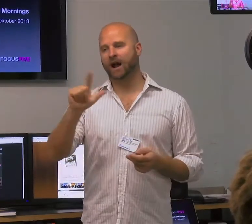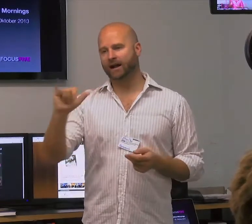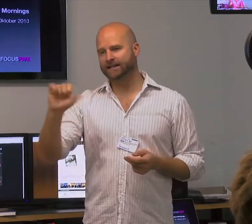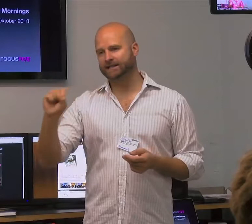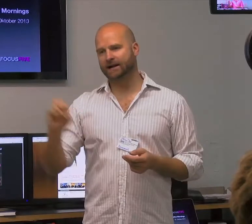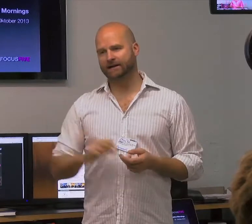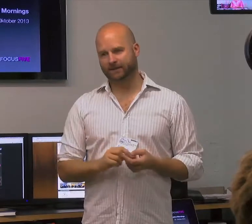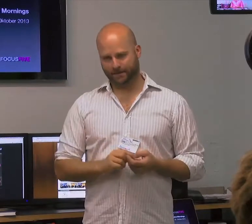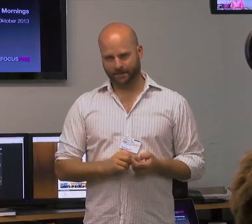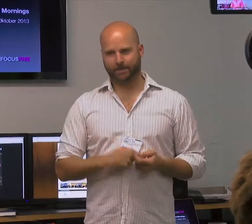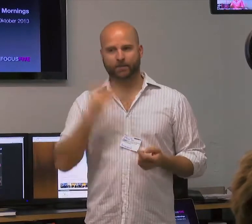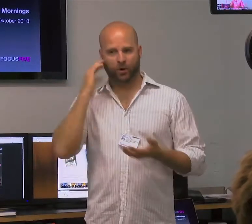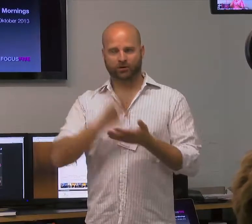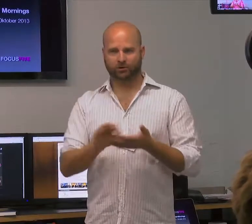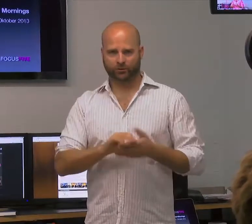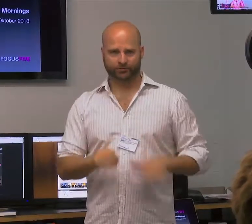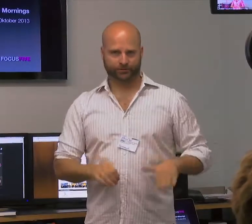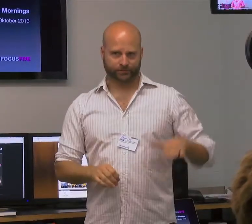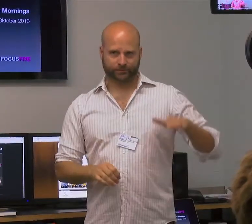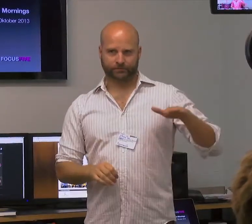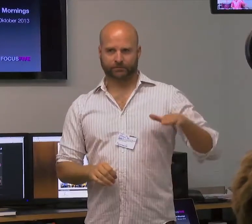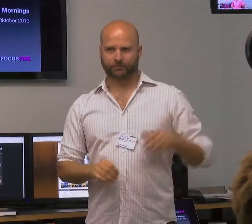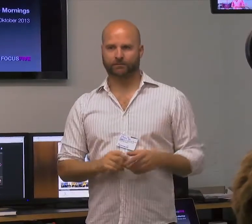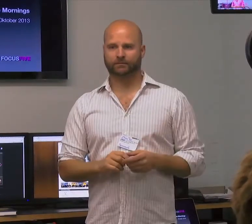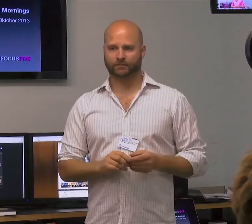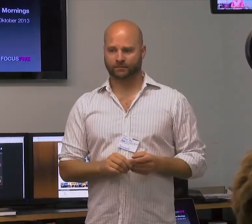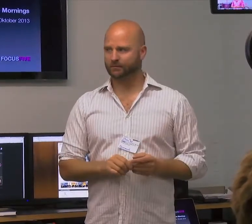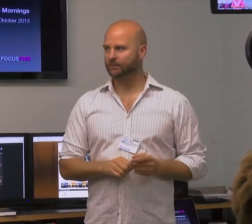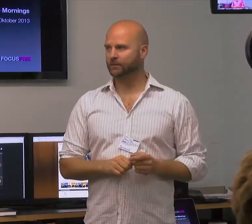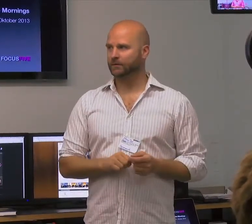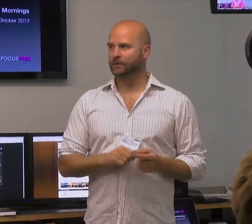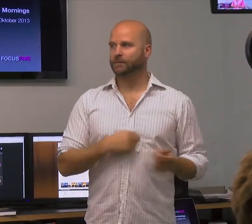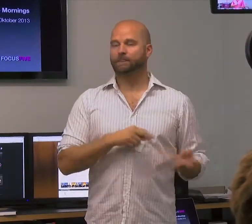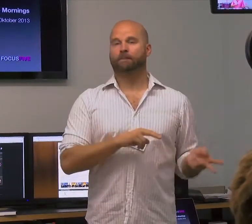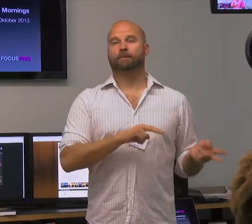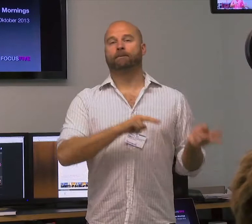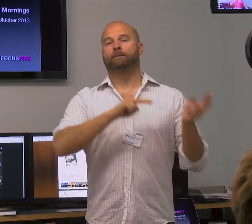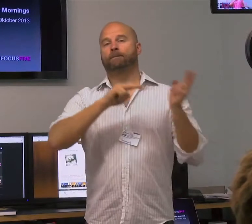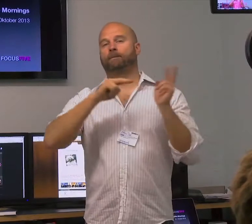In Wallisellen, sorry. In Wallisellen, zuerst in der Hörendenschule. Und dann